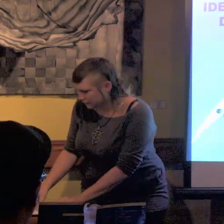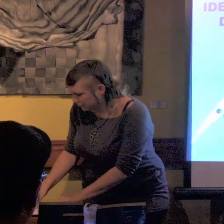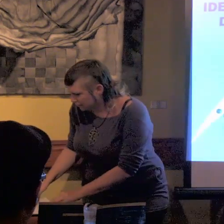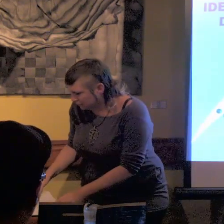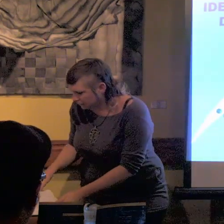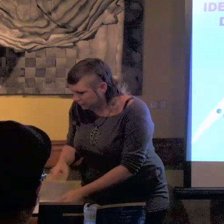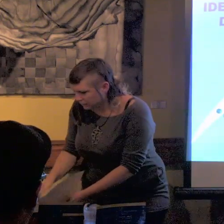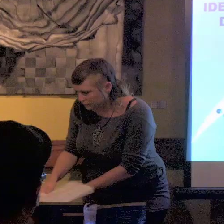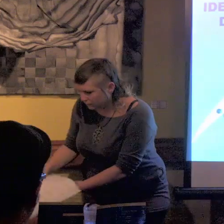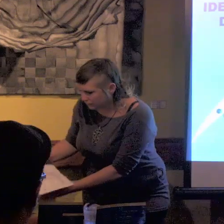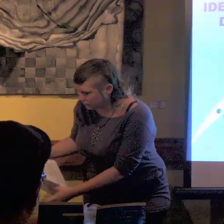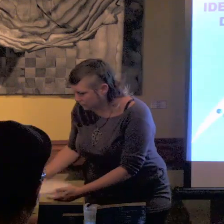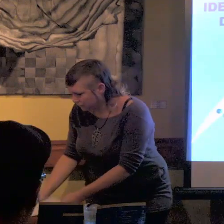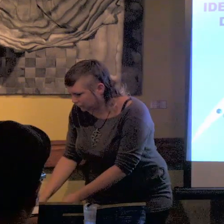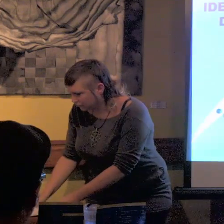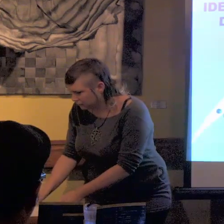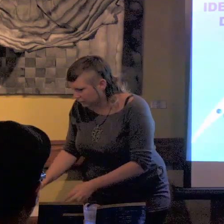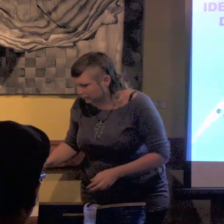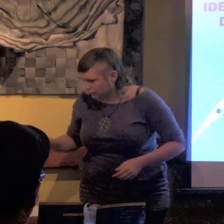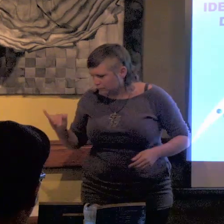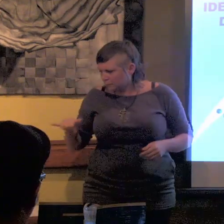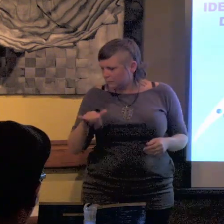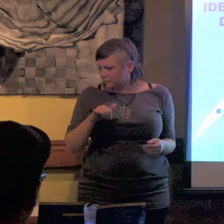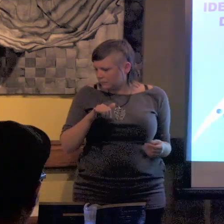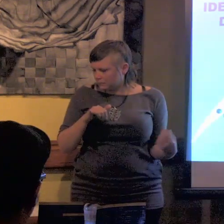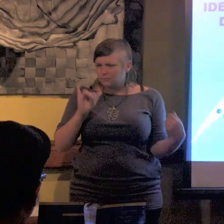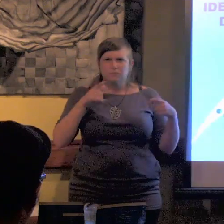peut pas communiquer, ça ne fonctionne pas.